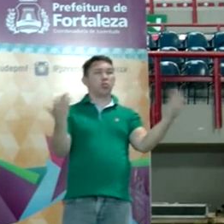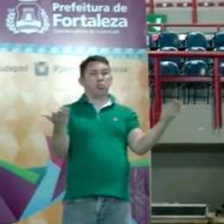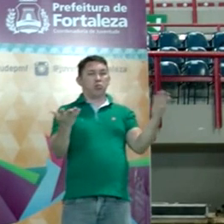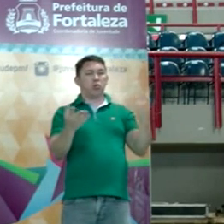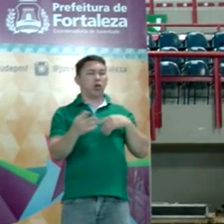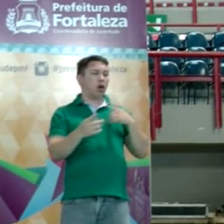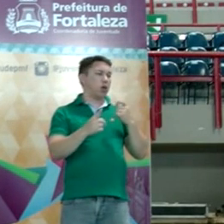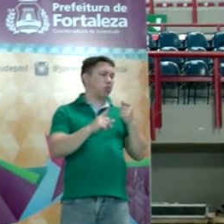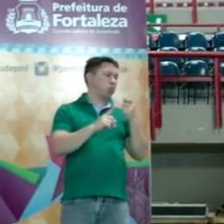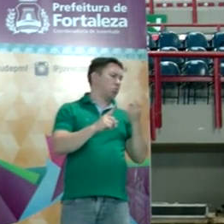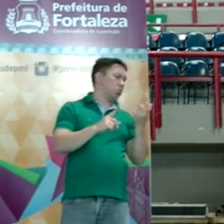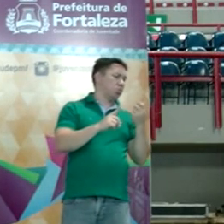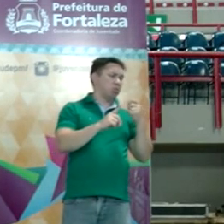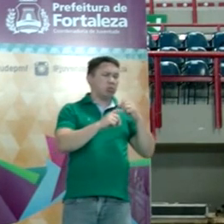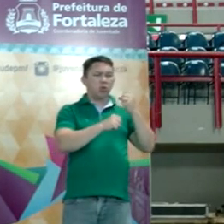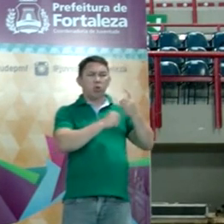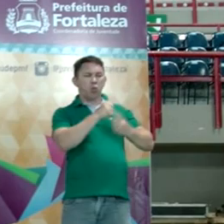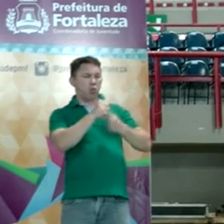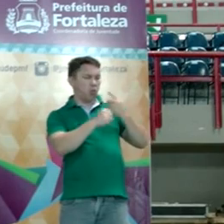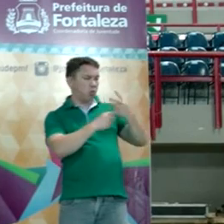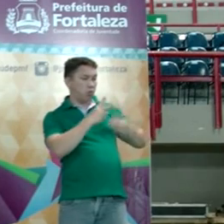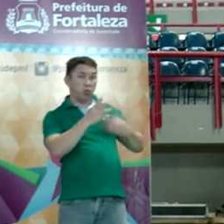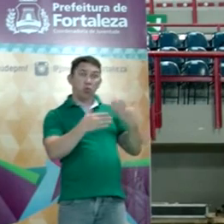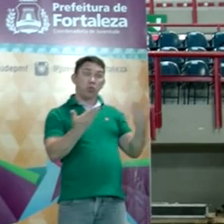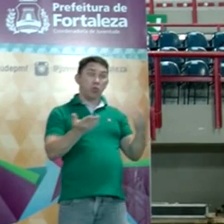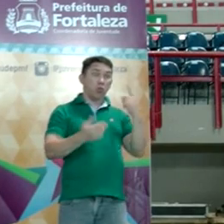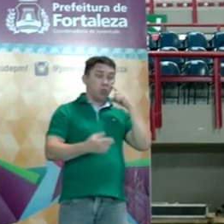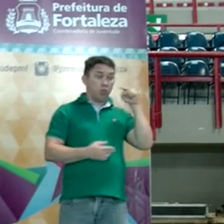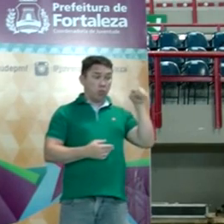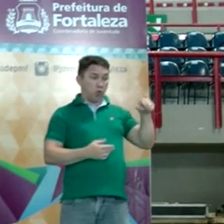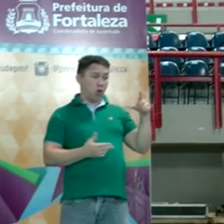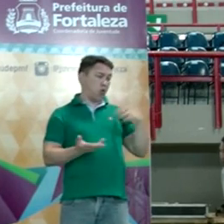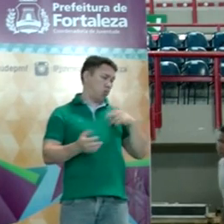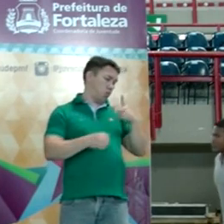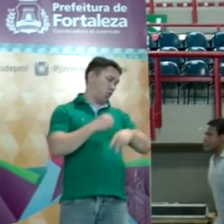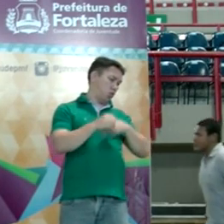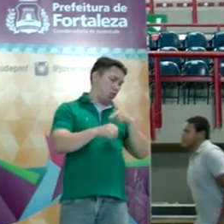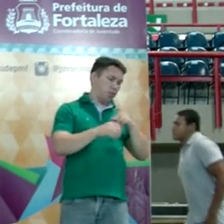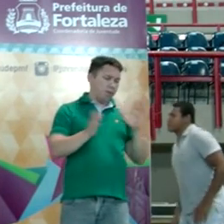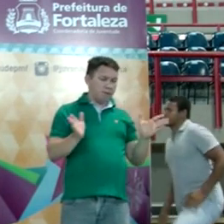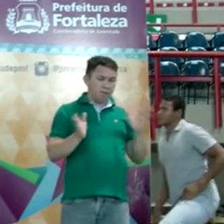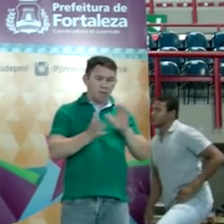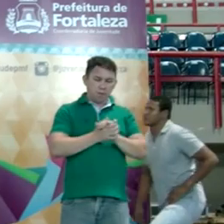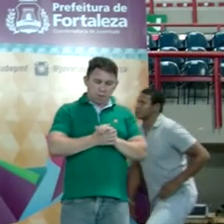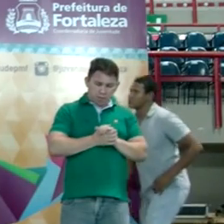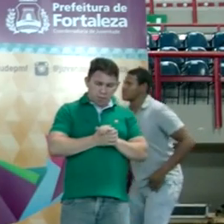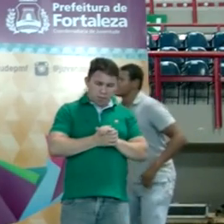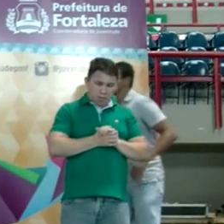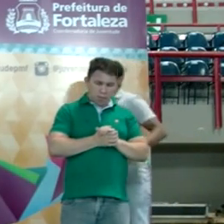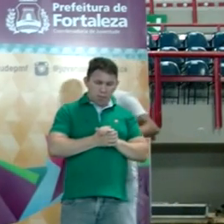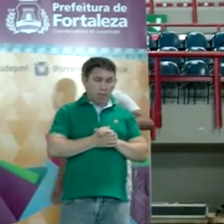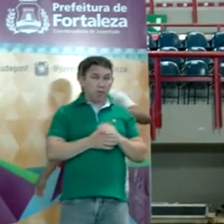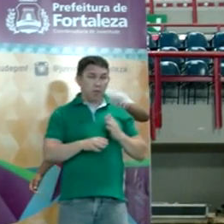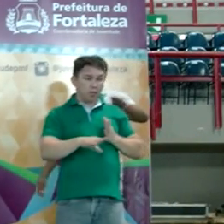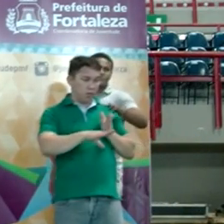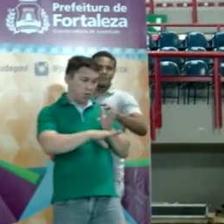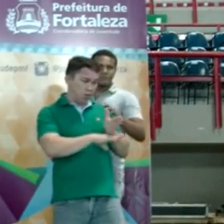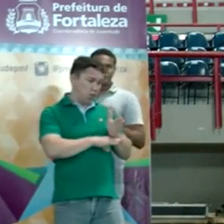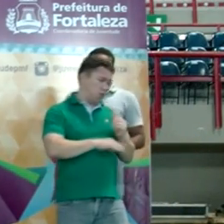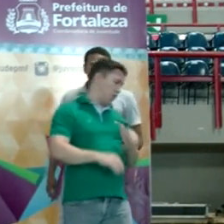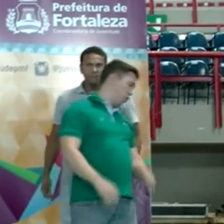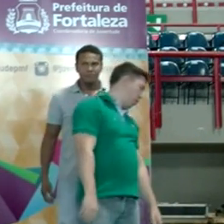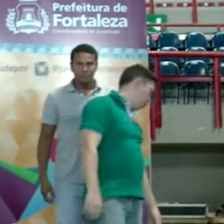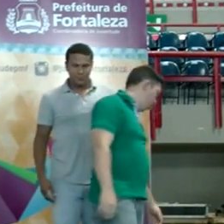vezes. Mas a Acnur pode chegar para o país onde ele está agora e dizer, olha, você não pode receber esse cara aqui no seu